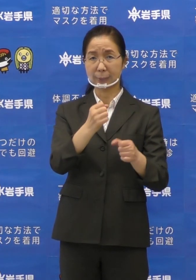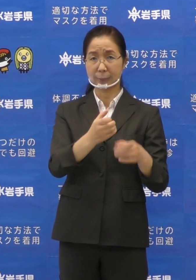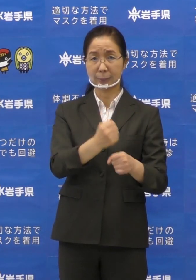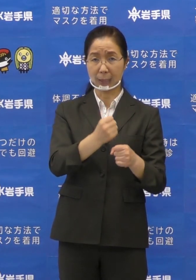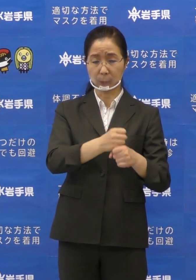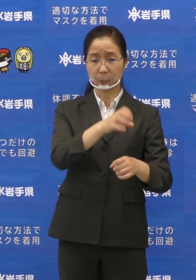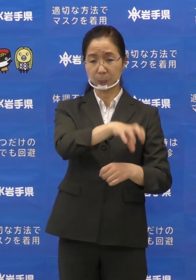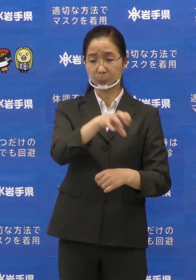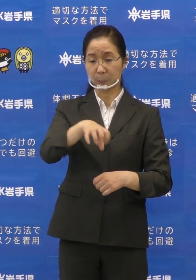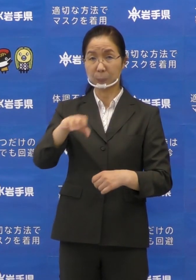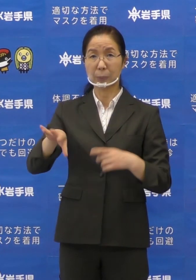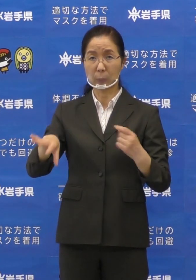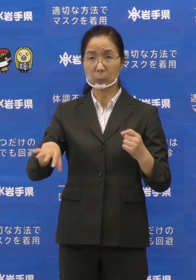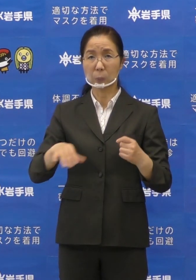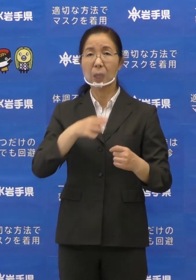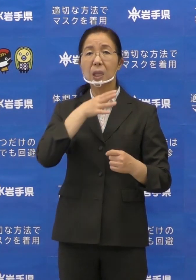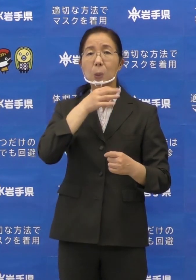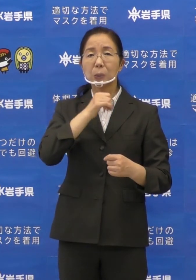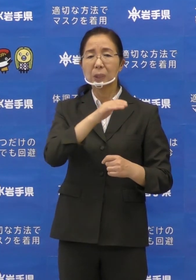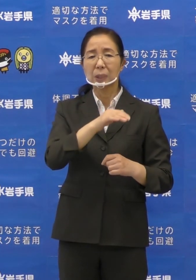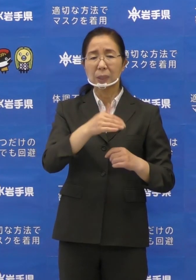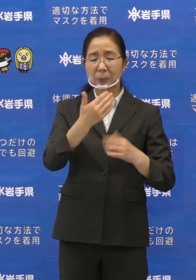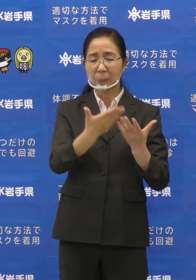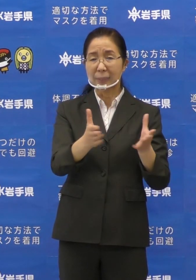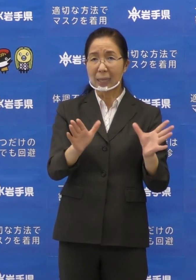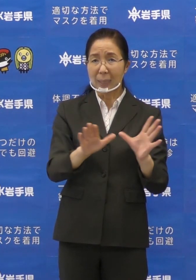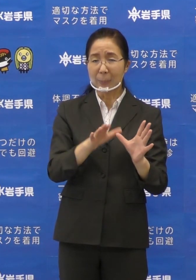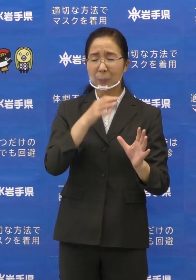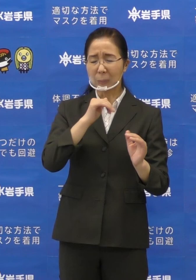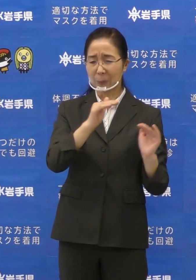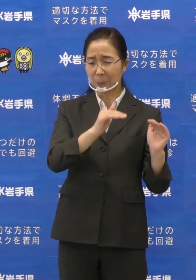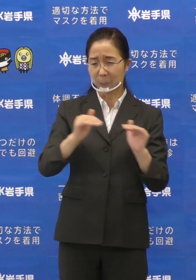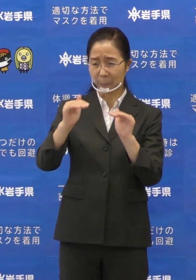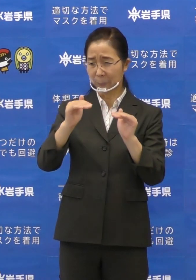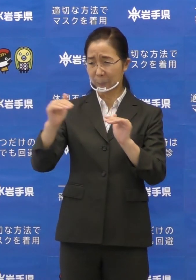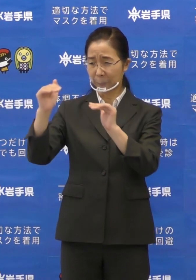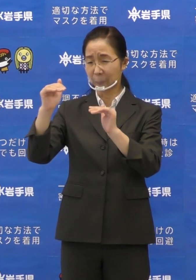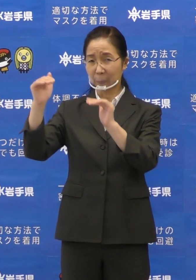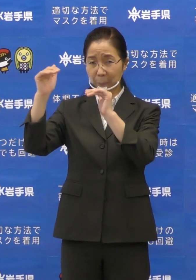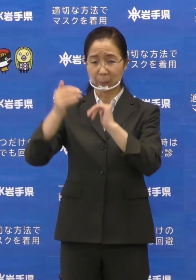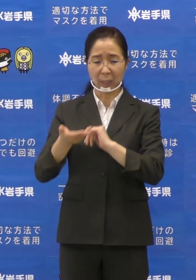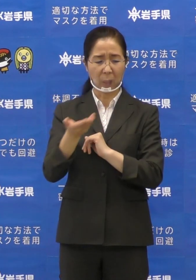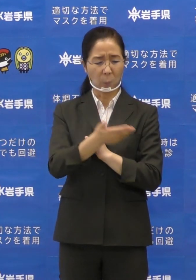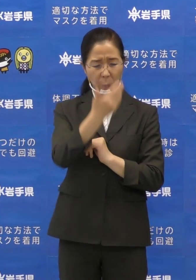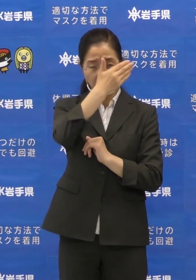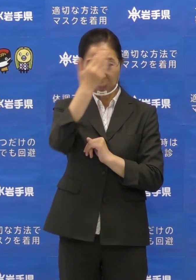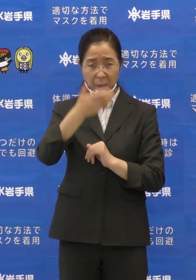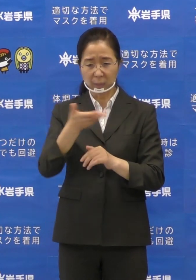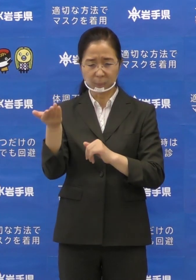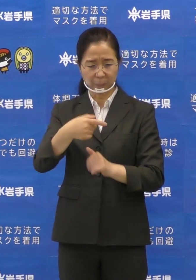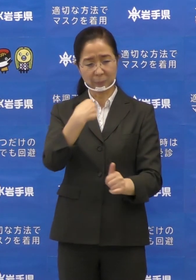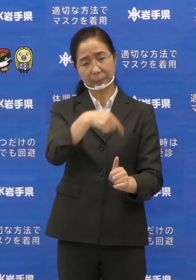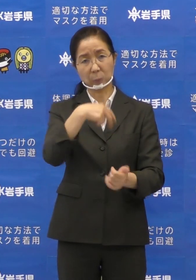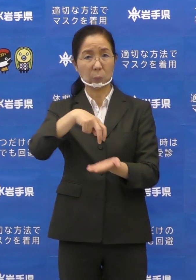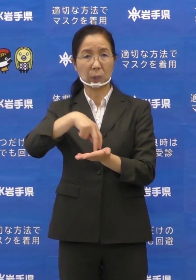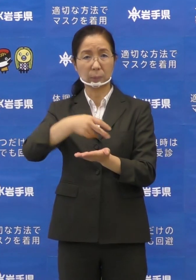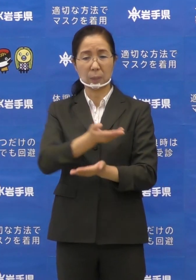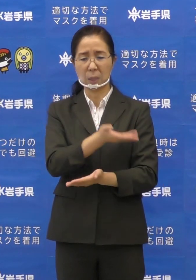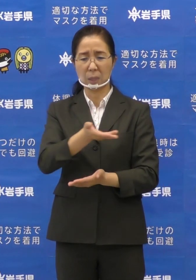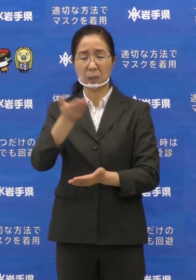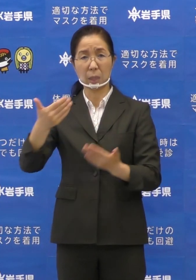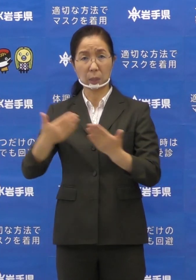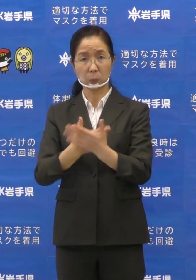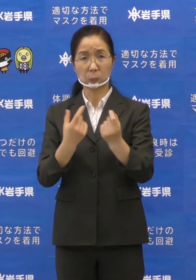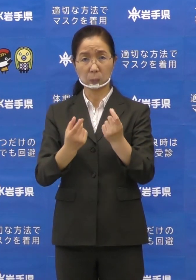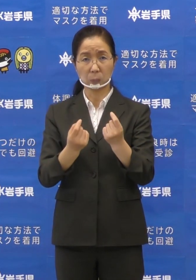その仲間たちはもう年を取って後進の指導をする世代になっていて、で、もう